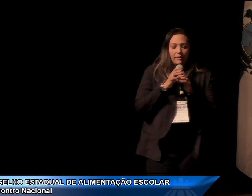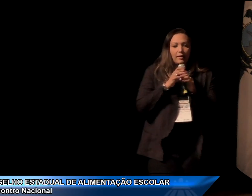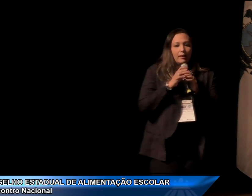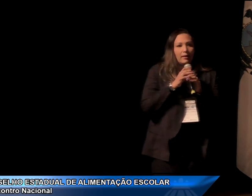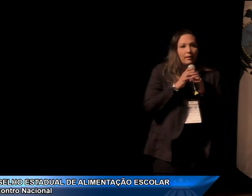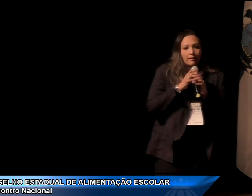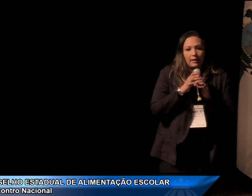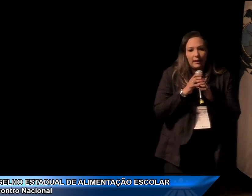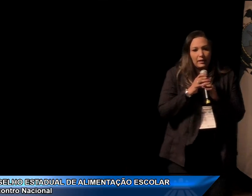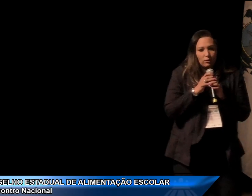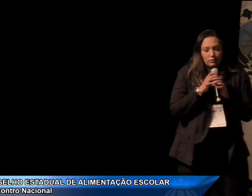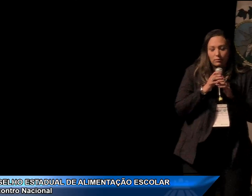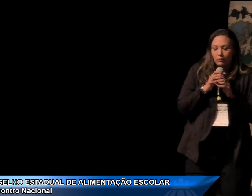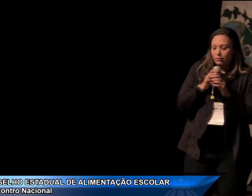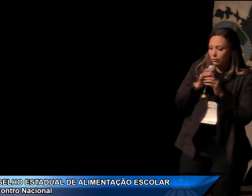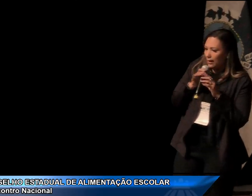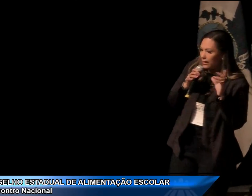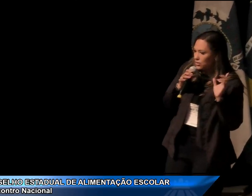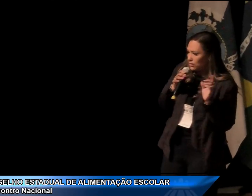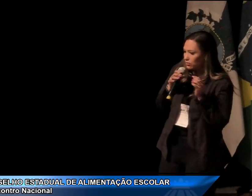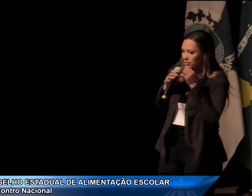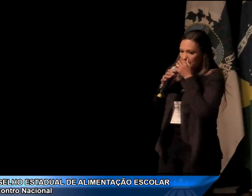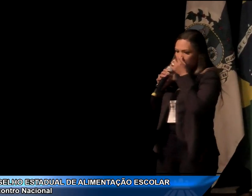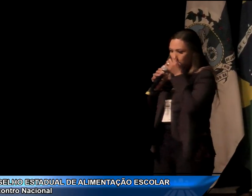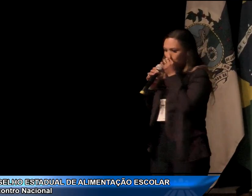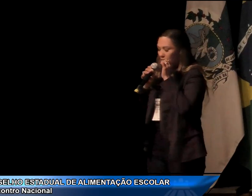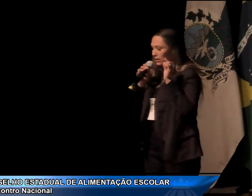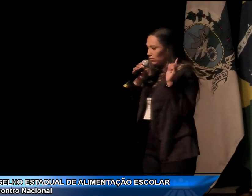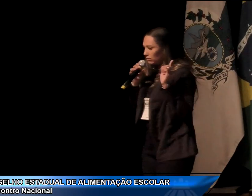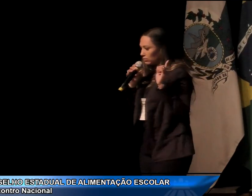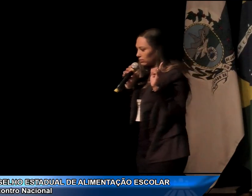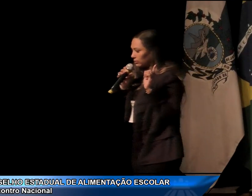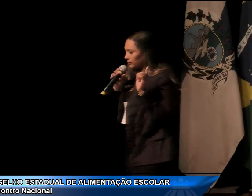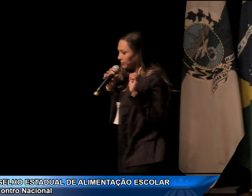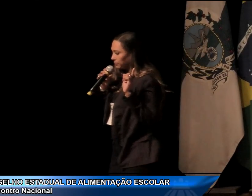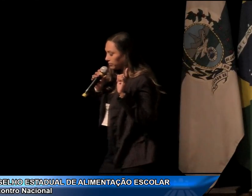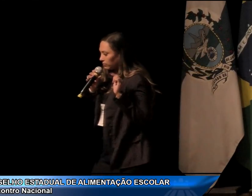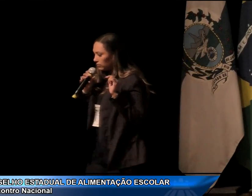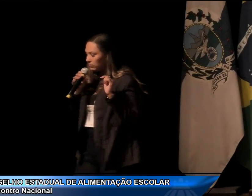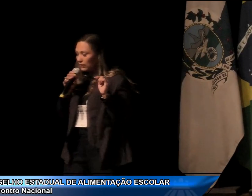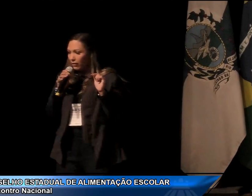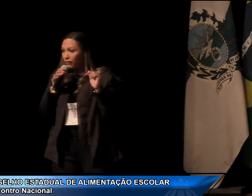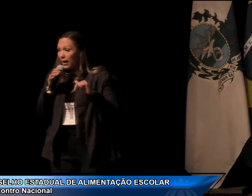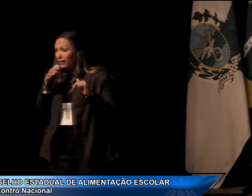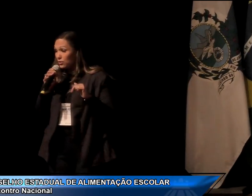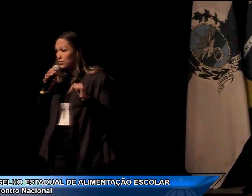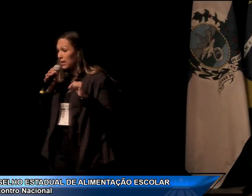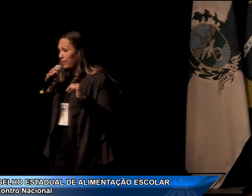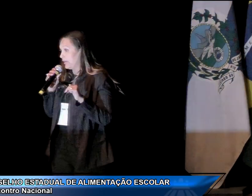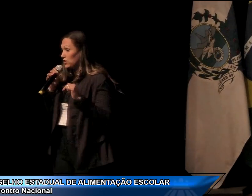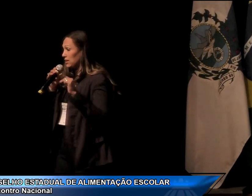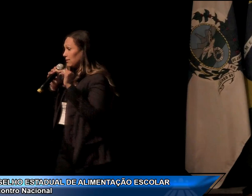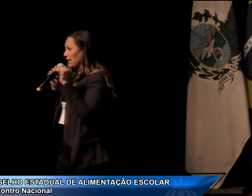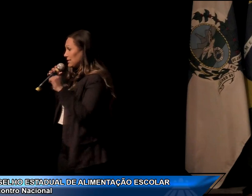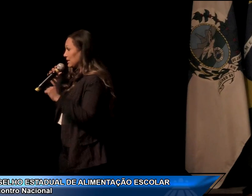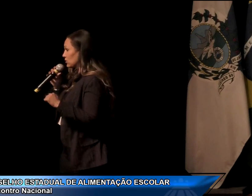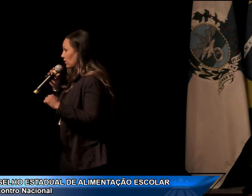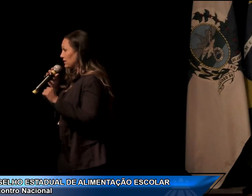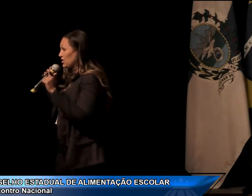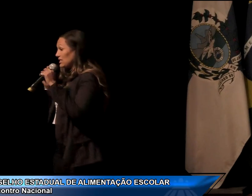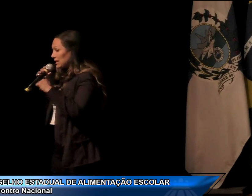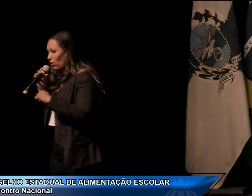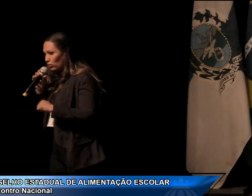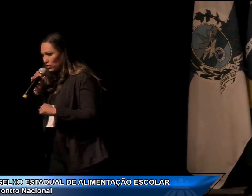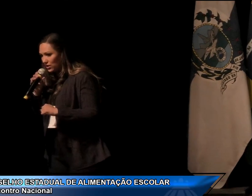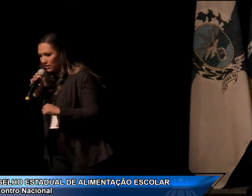relatar né e no artigo sexto e no fala justamente das